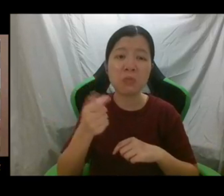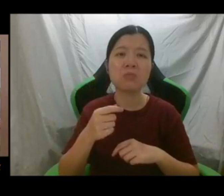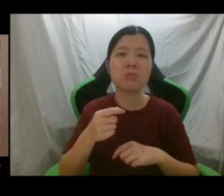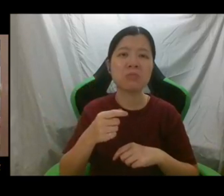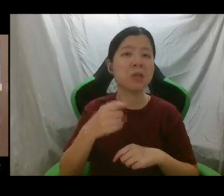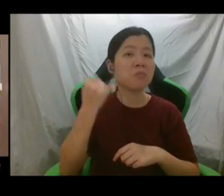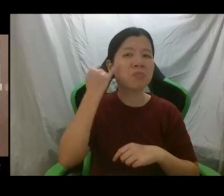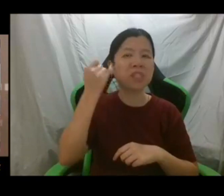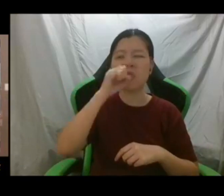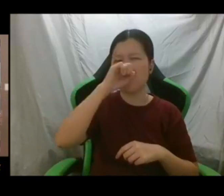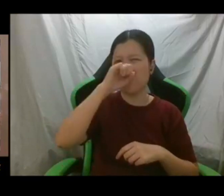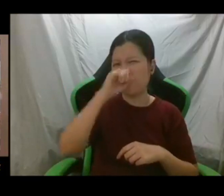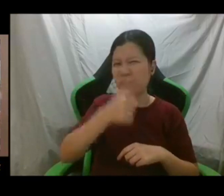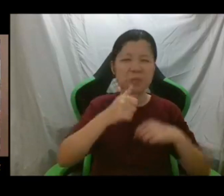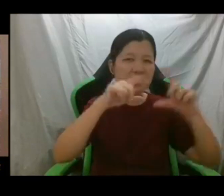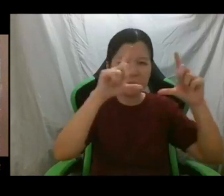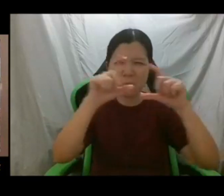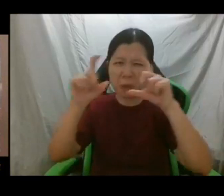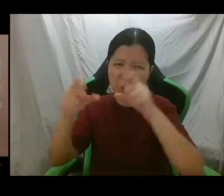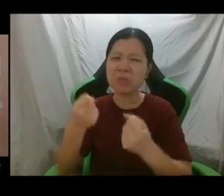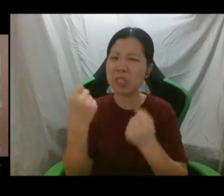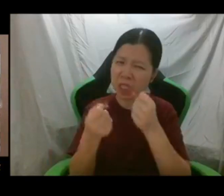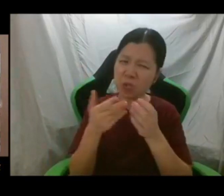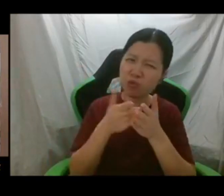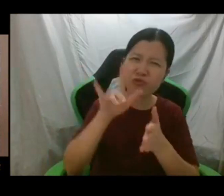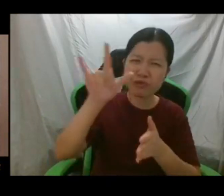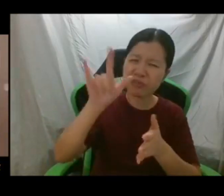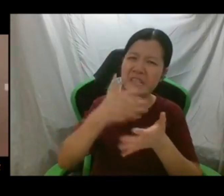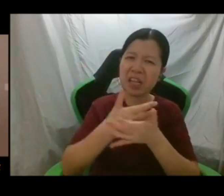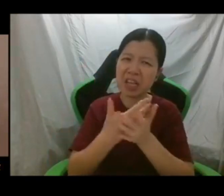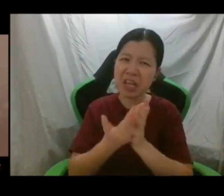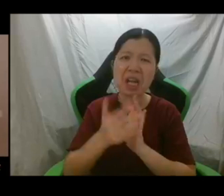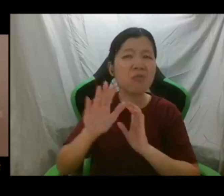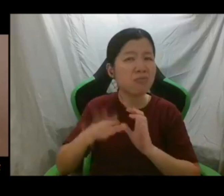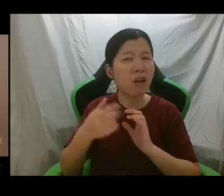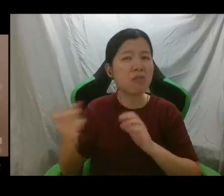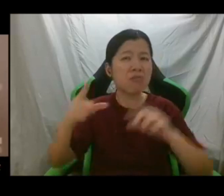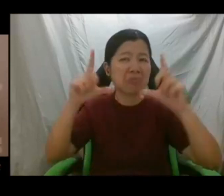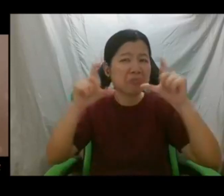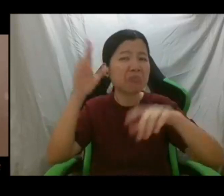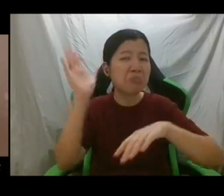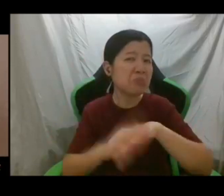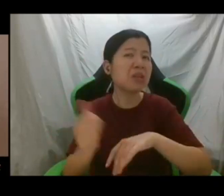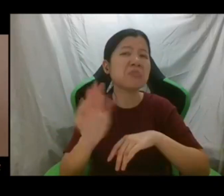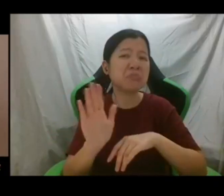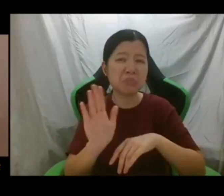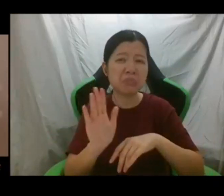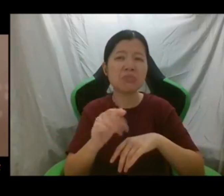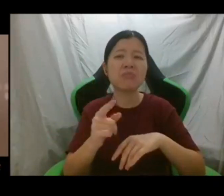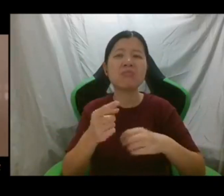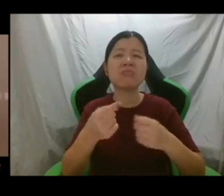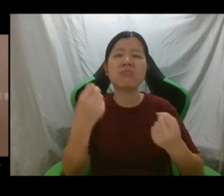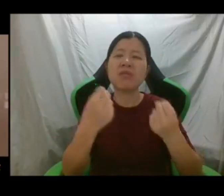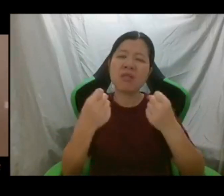影交通工具，但係呢，我影相又唔叻喎，淨係影到佢哋一小